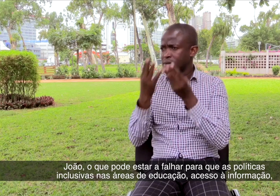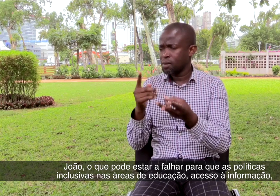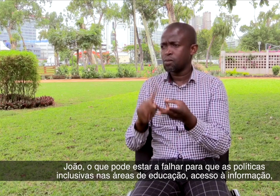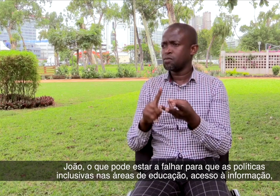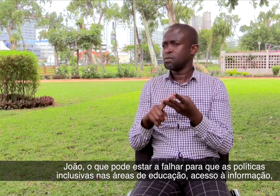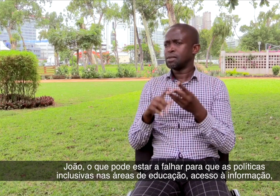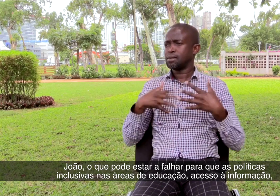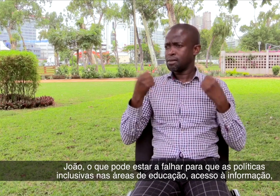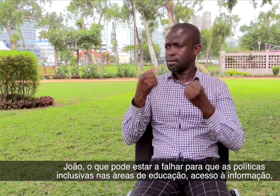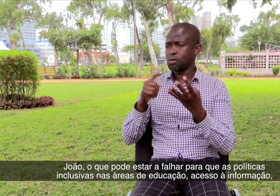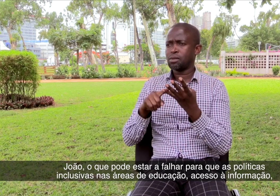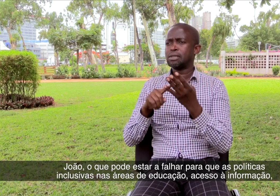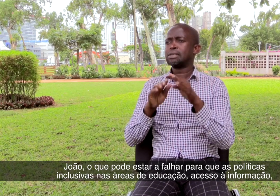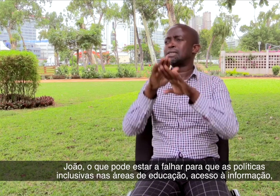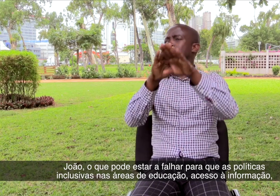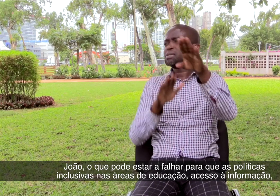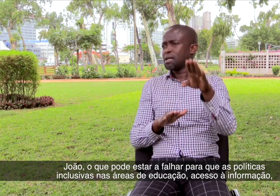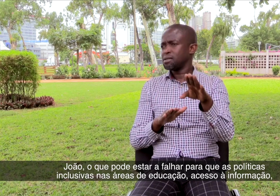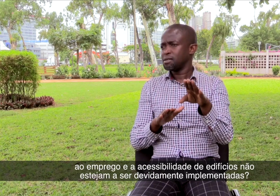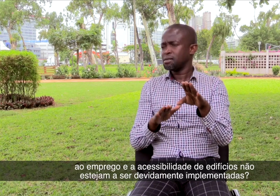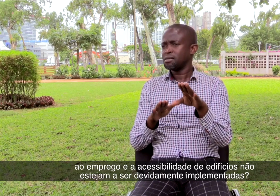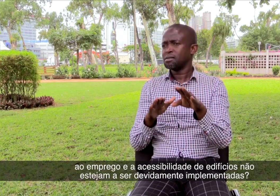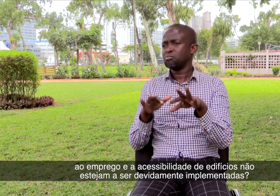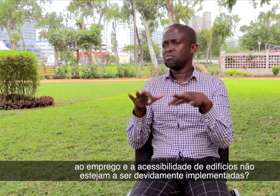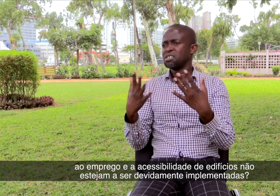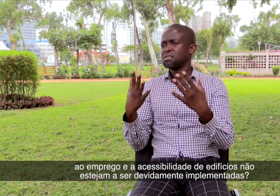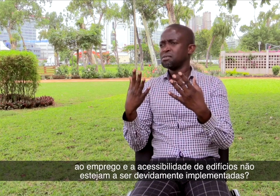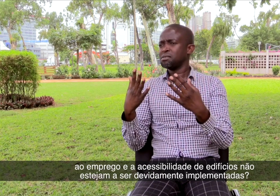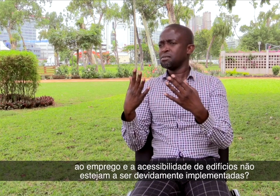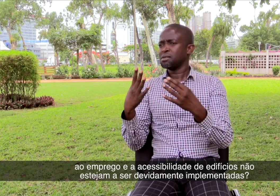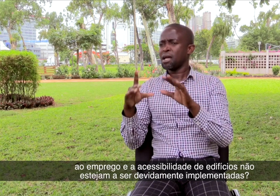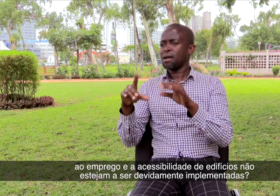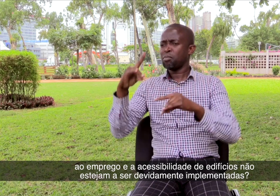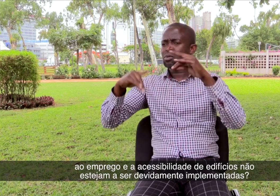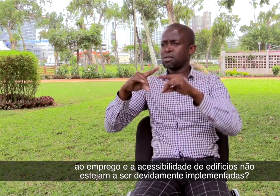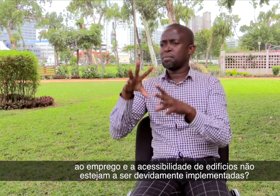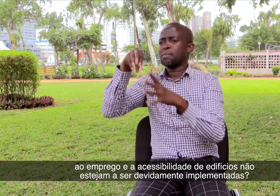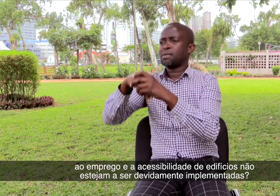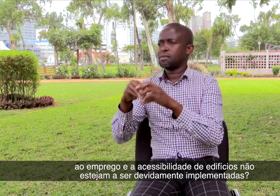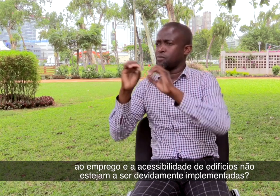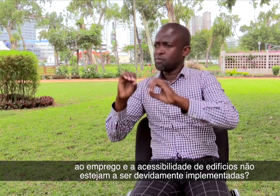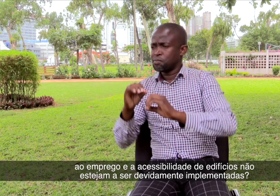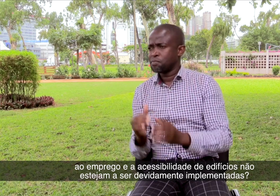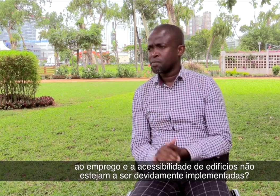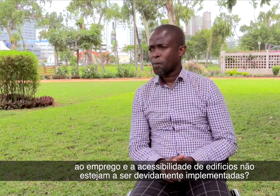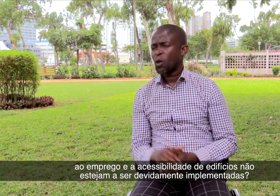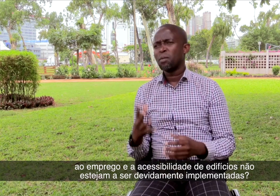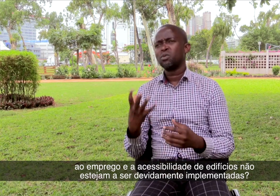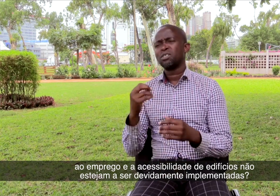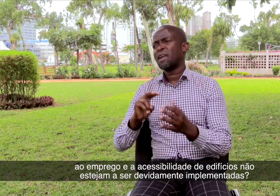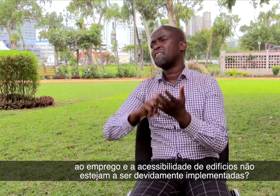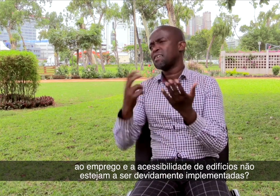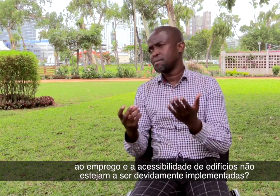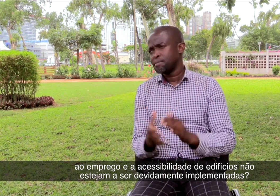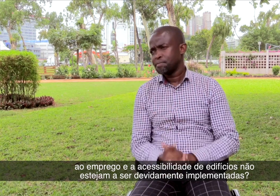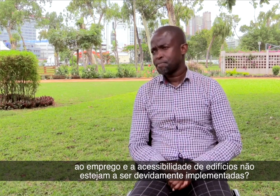ligada à área de educação, acesso à informação, saúde e acessibilidade? Por não está